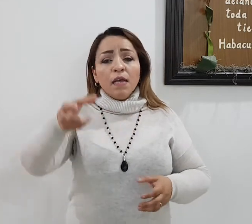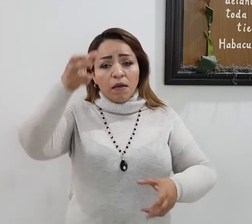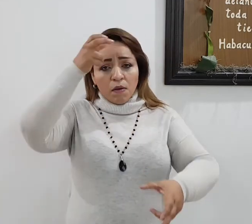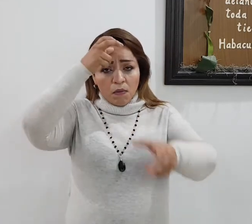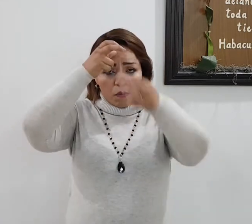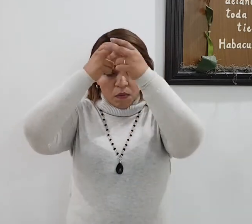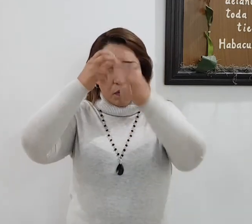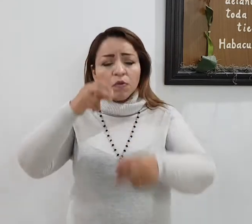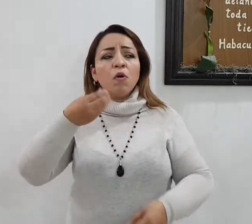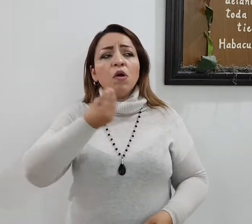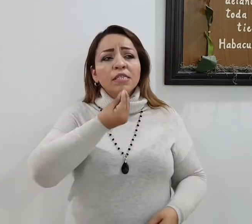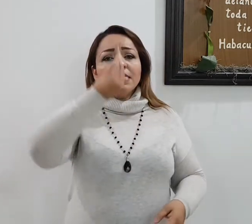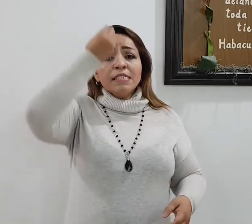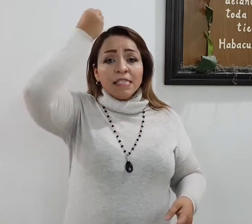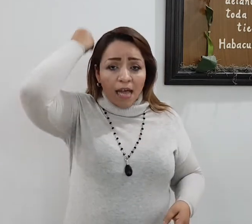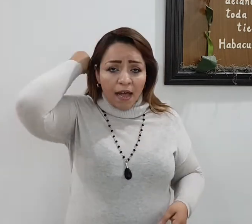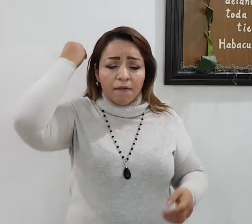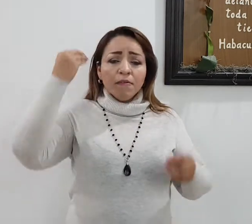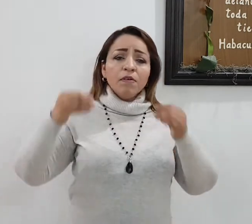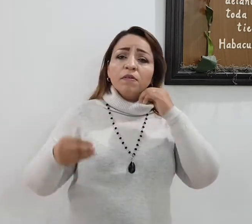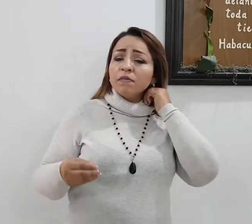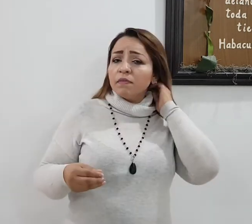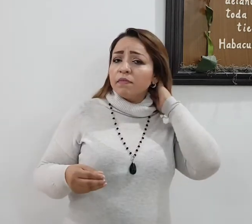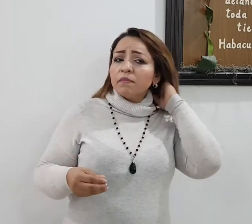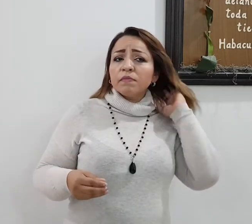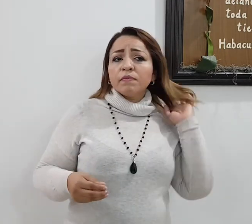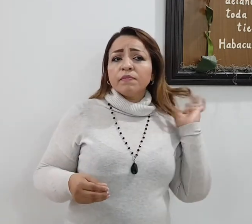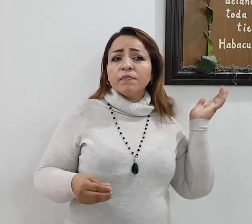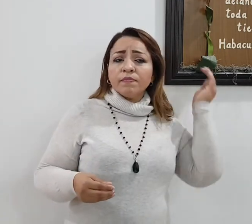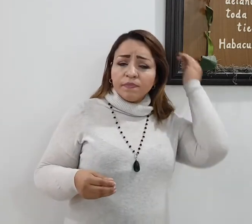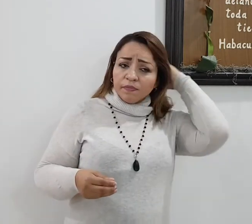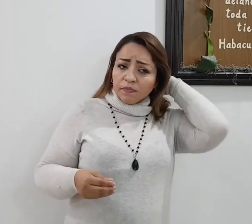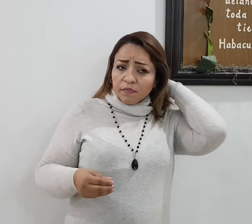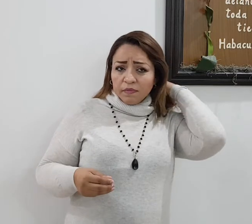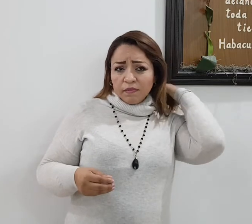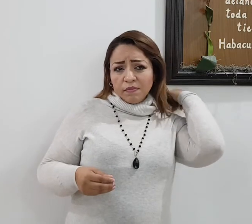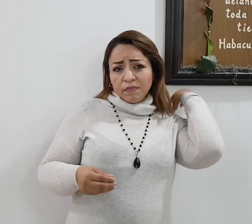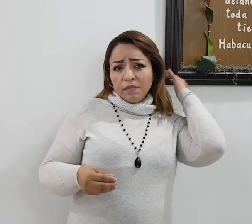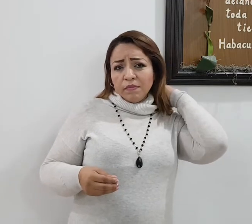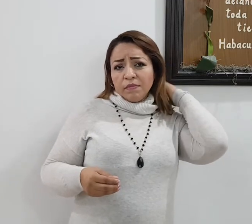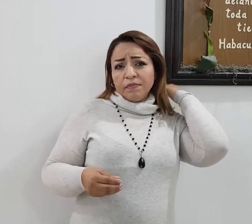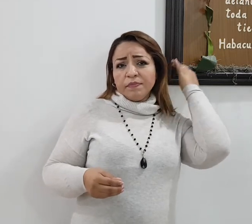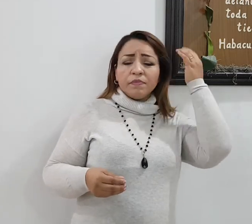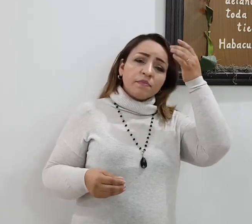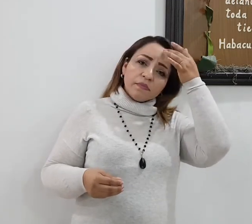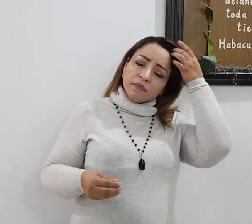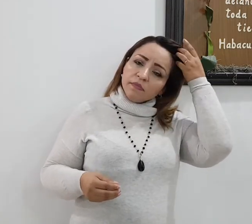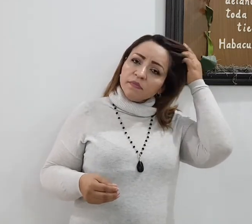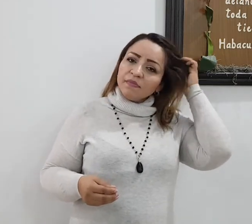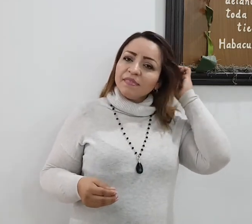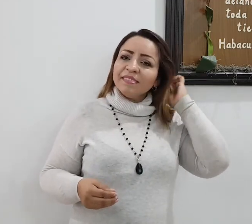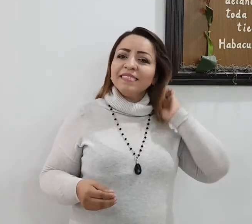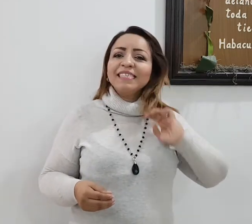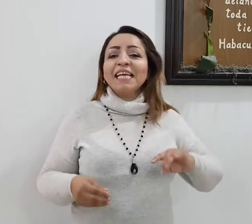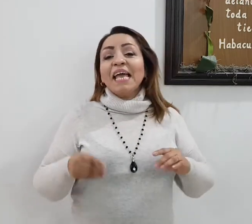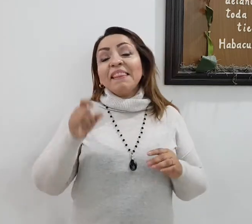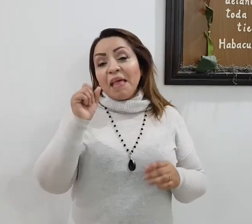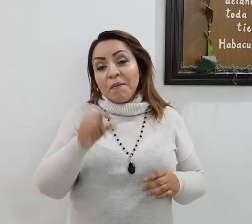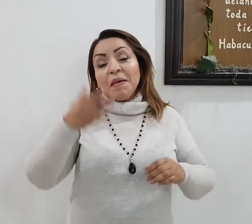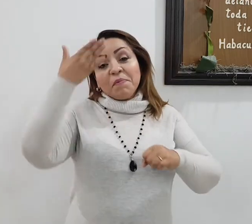acerquemos a la palabra de Dios. No quiero pasar aquí a alguien y decirle, dígame los libros de la Biblia, porque a lo mejor aquí trueno, ¿verdad? Y no lo voy a hacer,